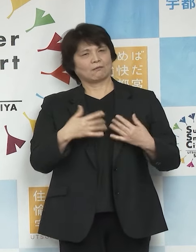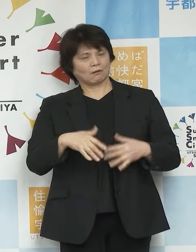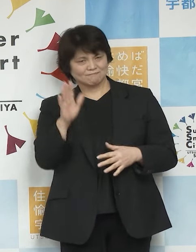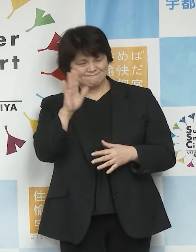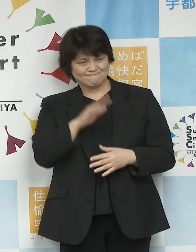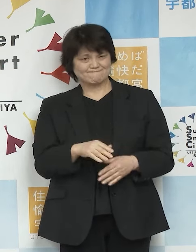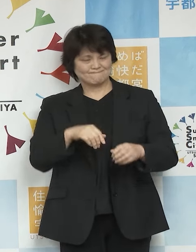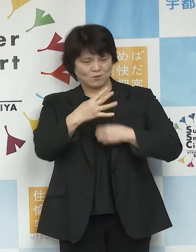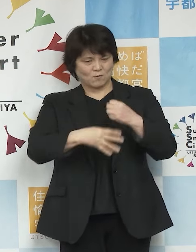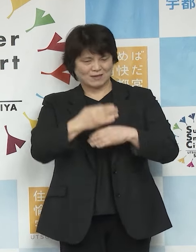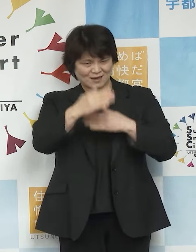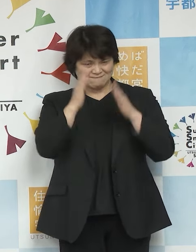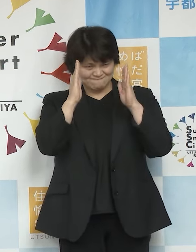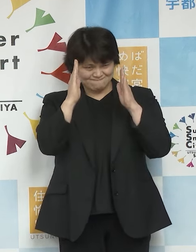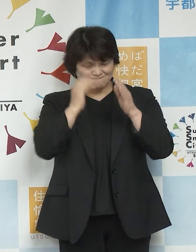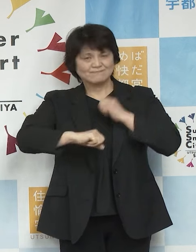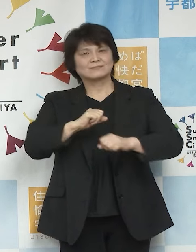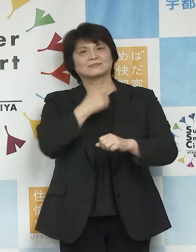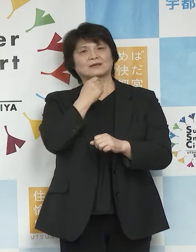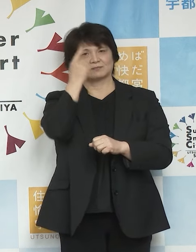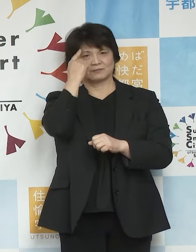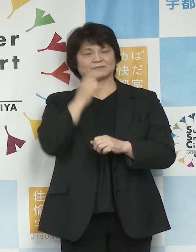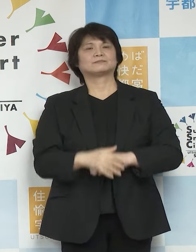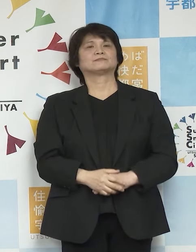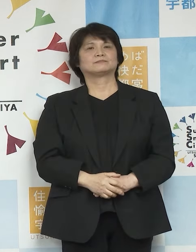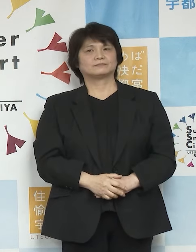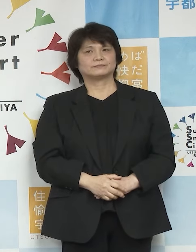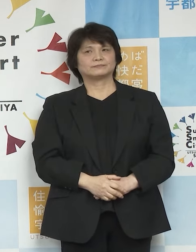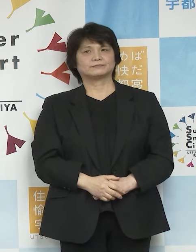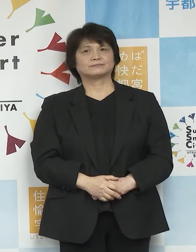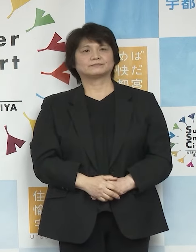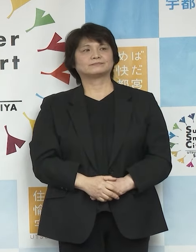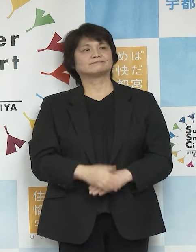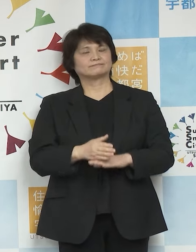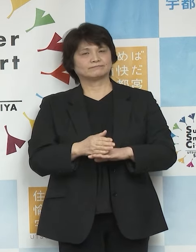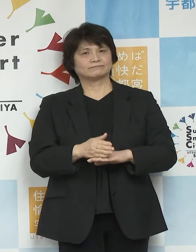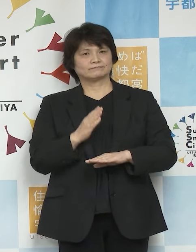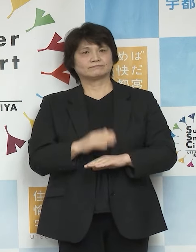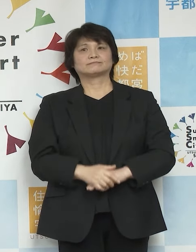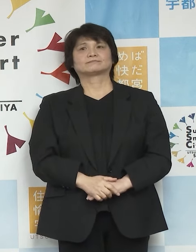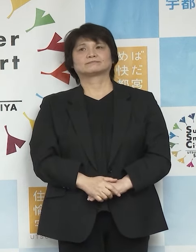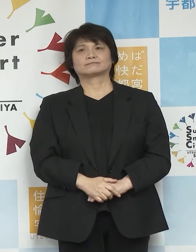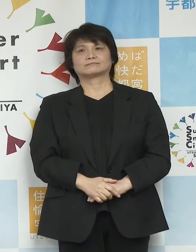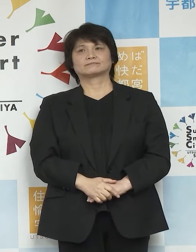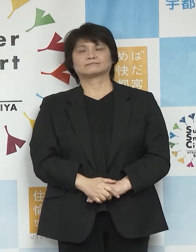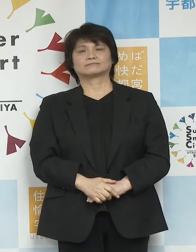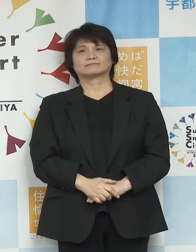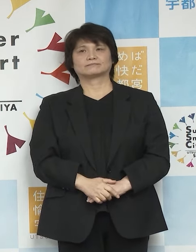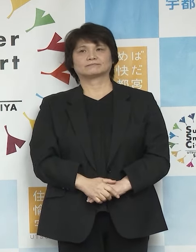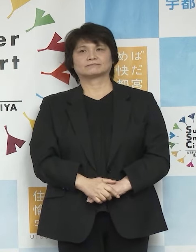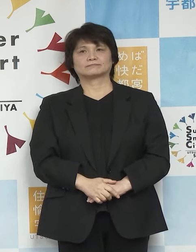間全力で出し切ってまいりたいと思います。 ありがとうございます。以上です。 じゃあどう